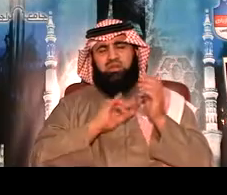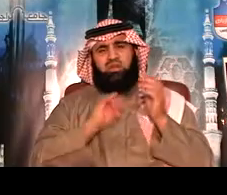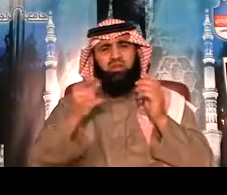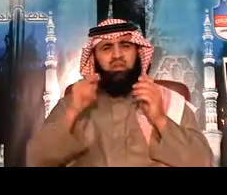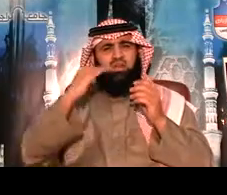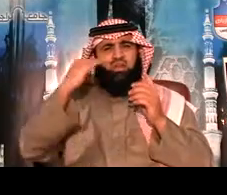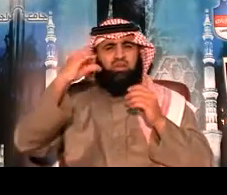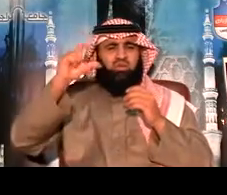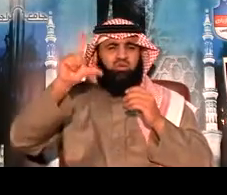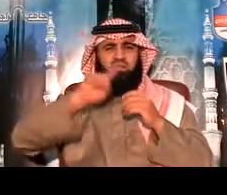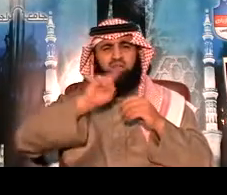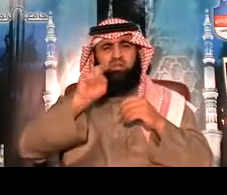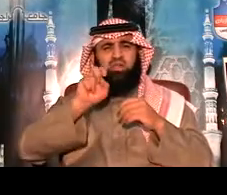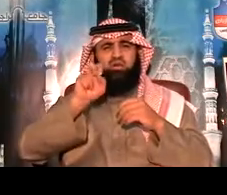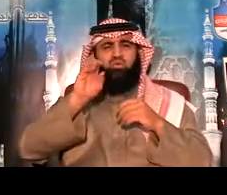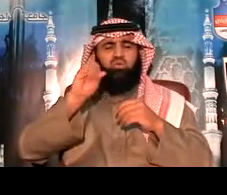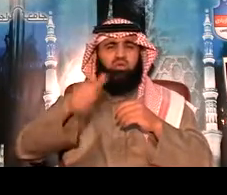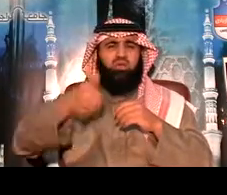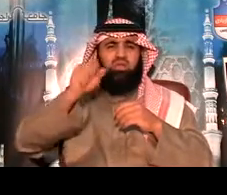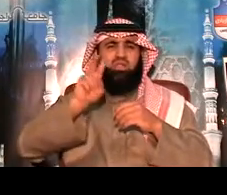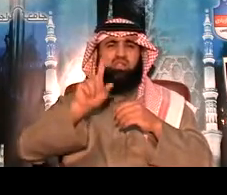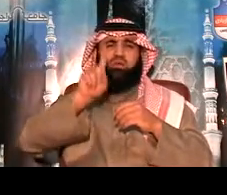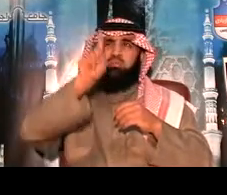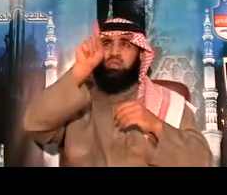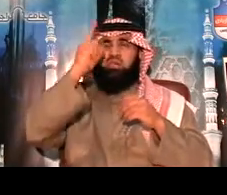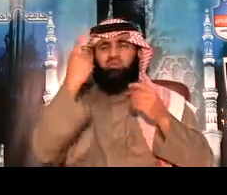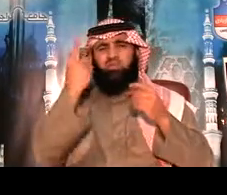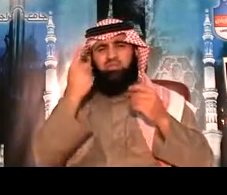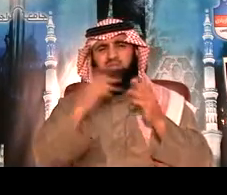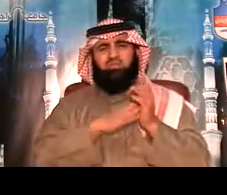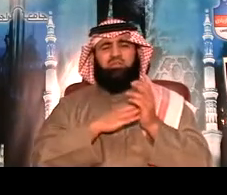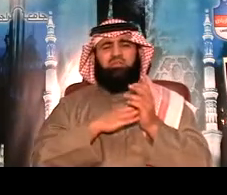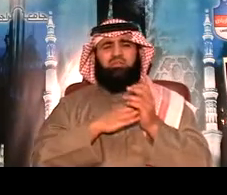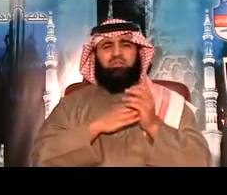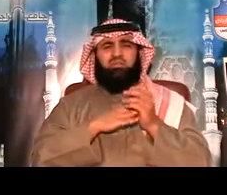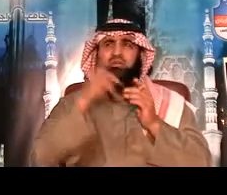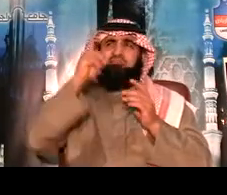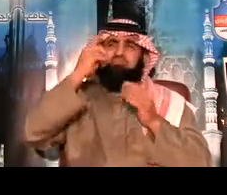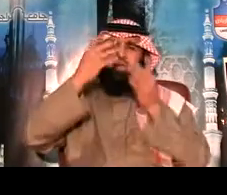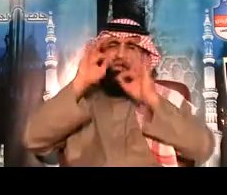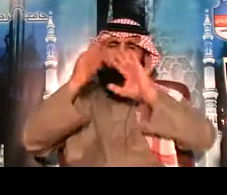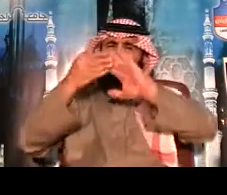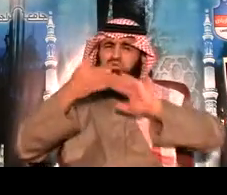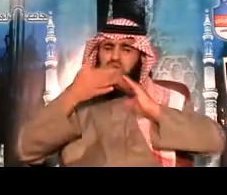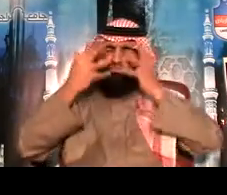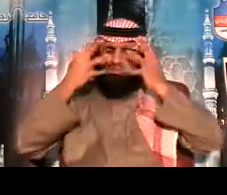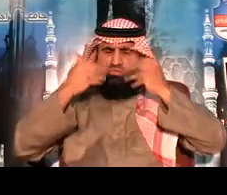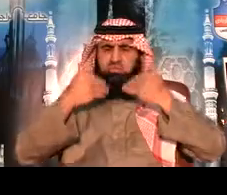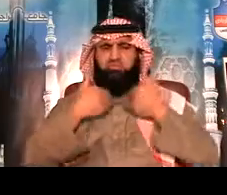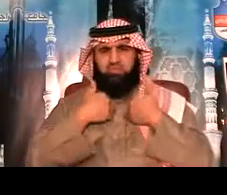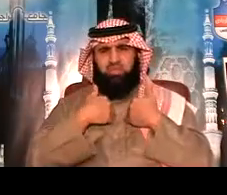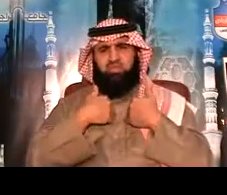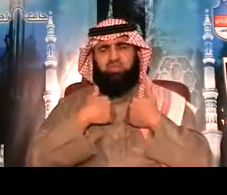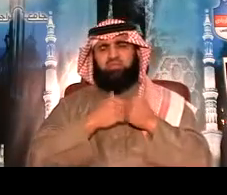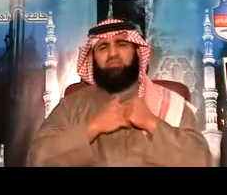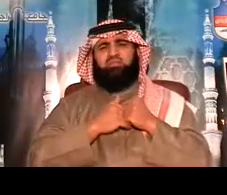قوة لنا إلا بك. سبحانك وبحمدك لا نحصي ثناء عليك، أنت كما أثنيت على